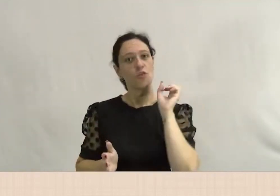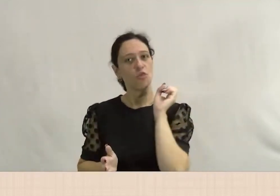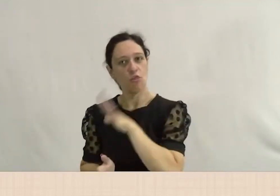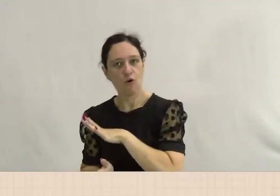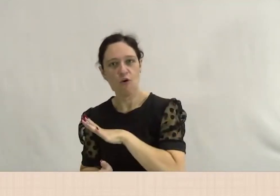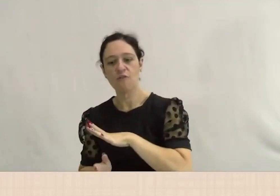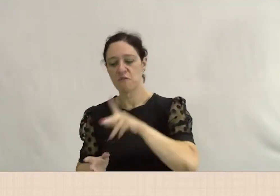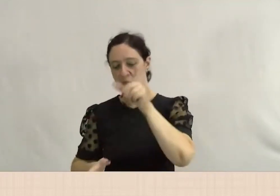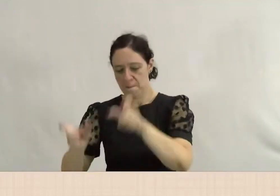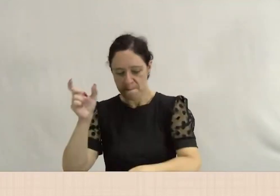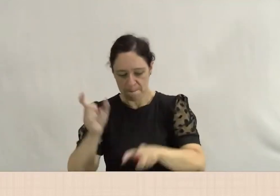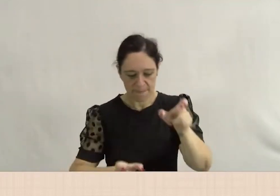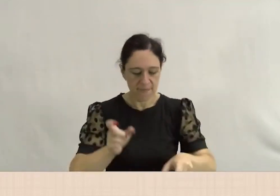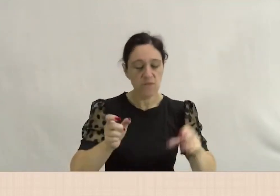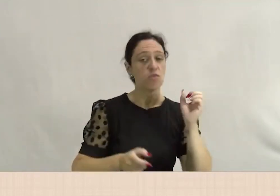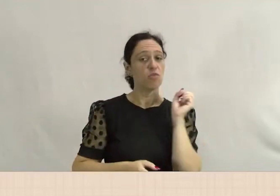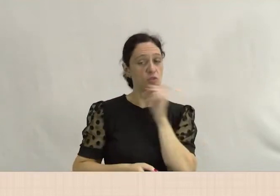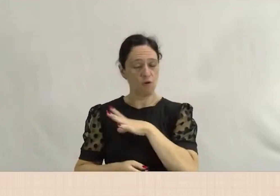Novo homem.